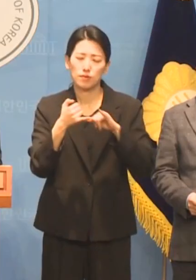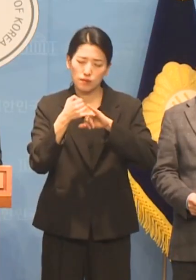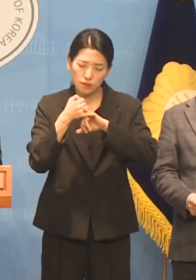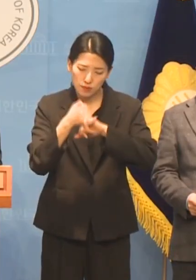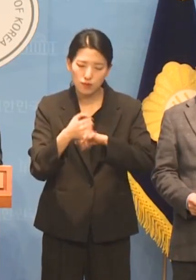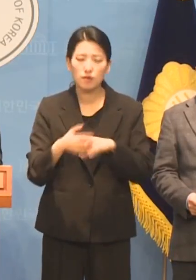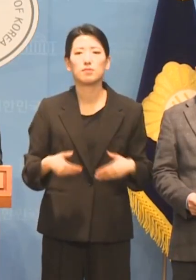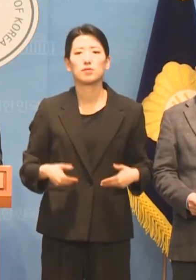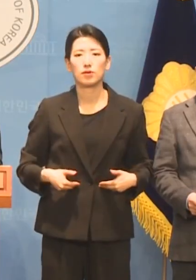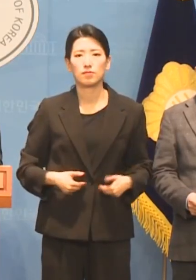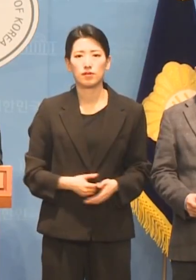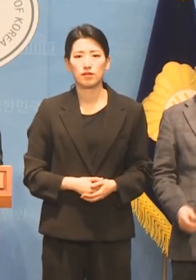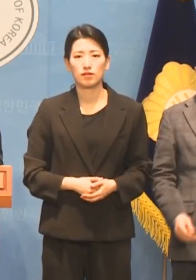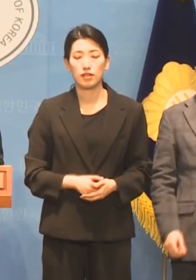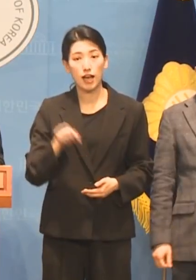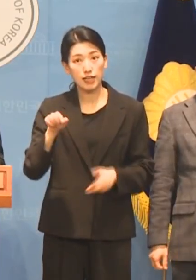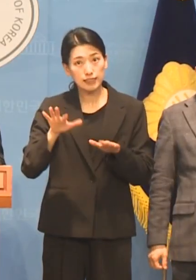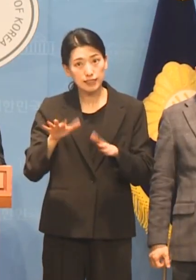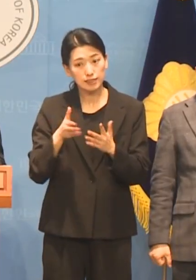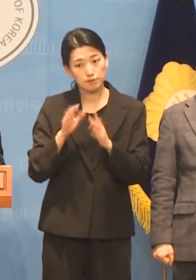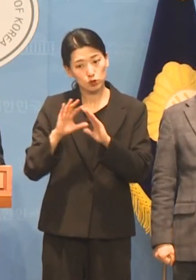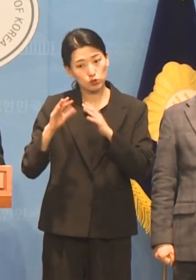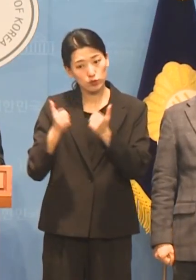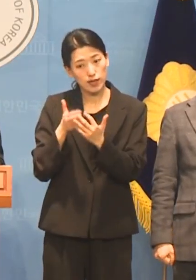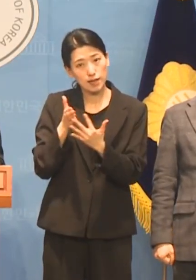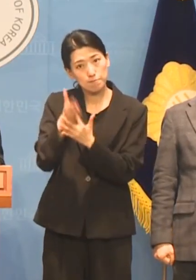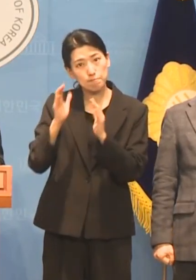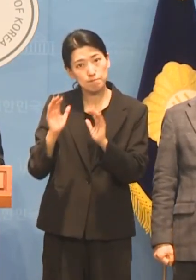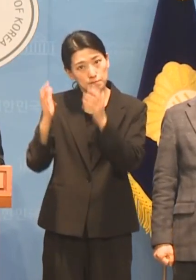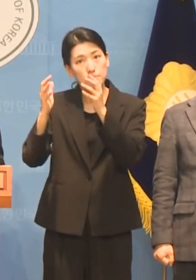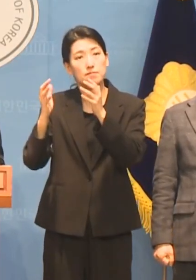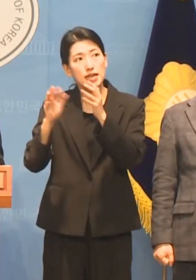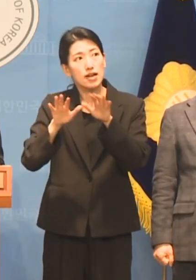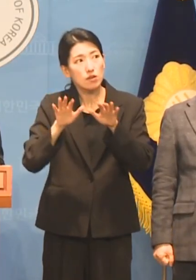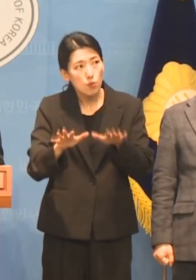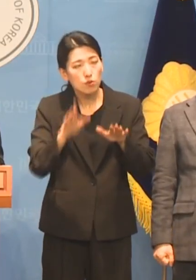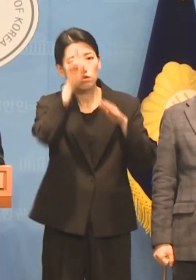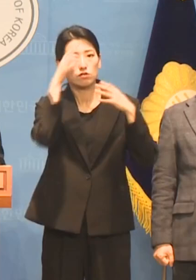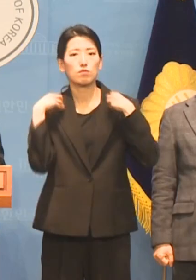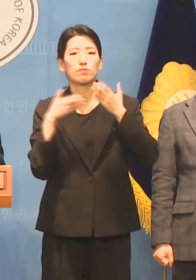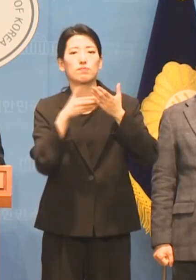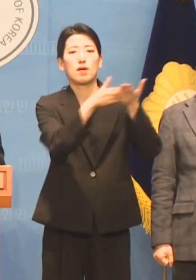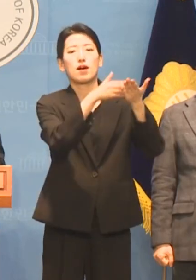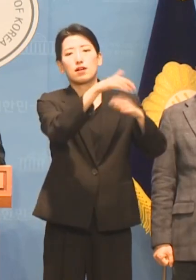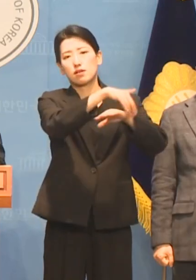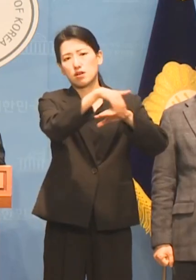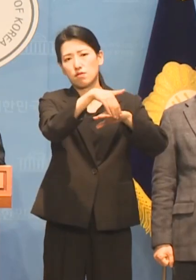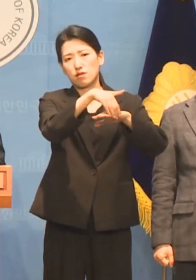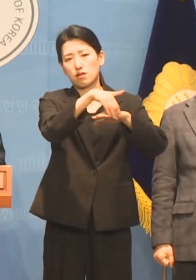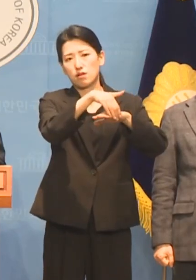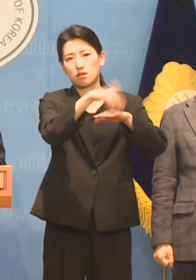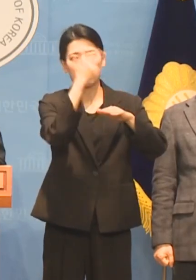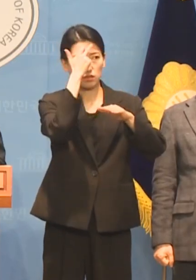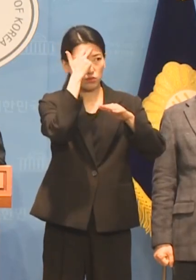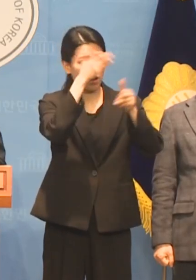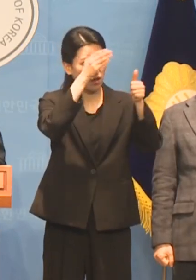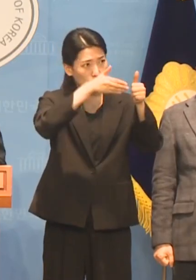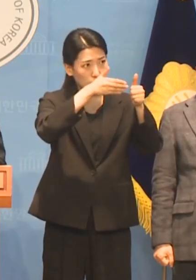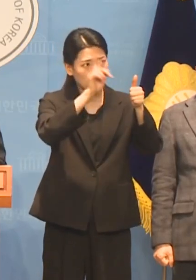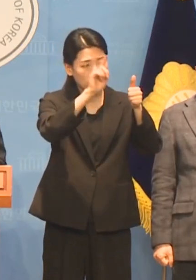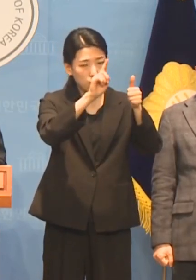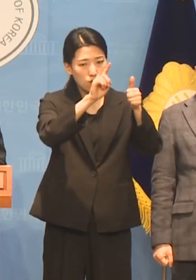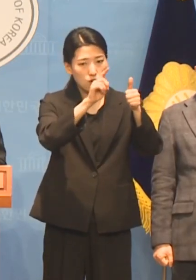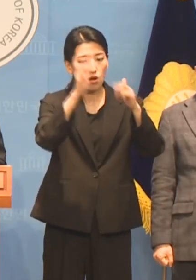개정안이 곧 정부로 이송될 예정입니다. 최상모 권한대행은 이 상법 개정안을 즉시 공포하여